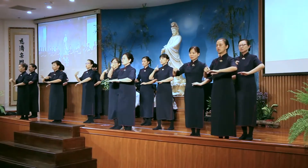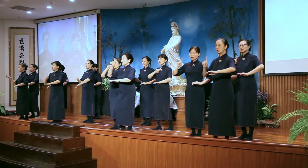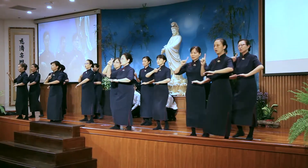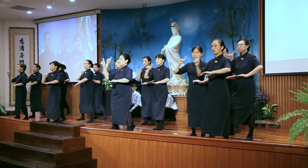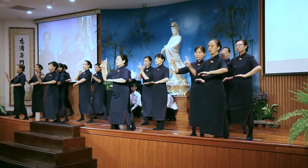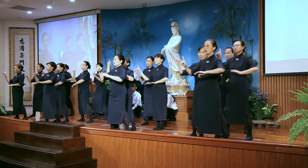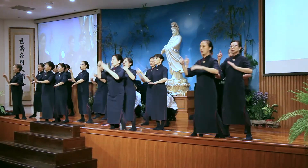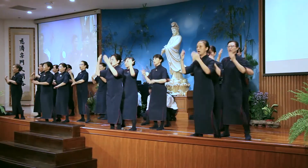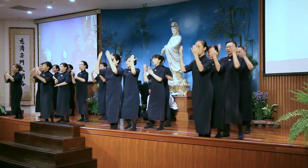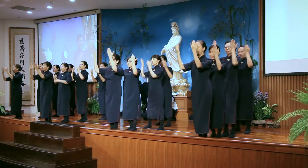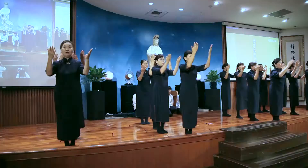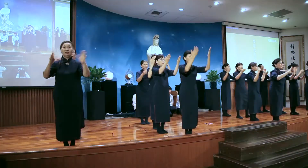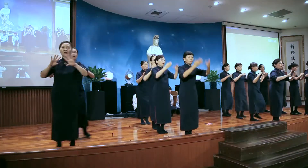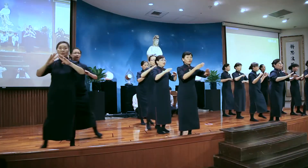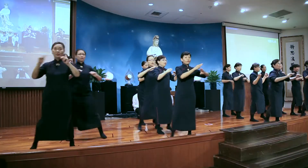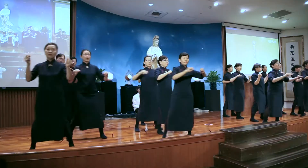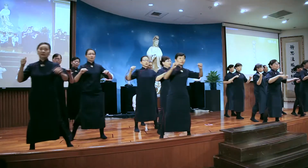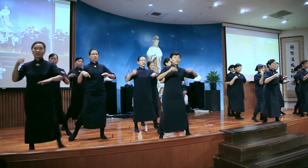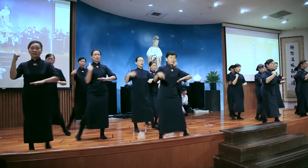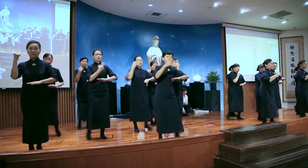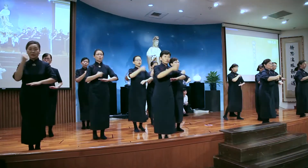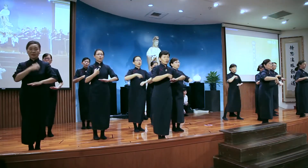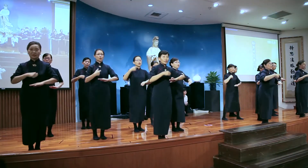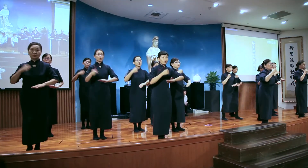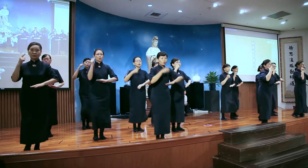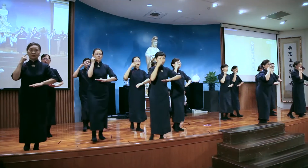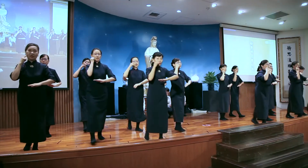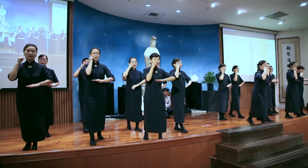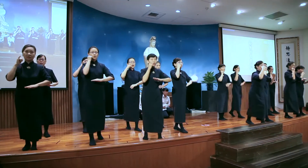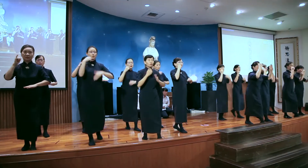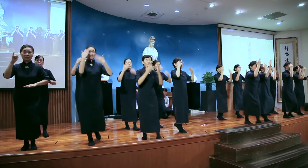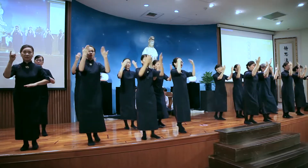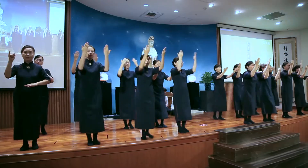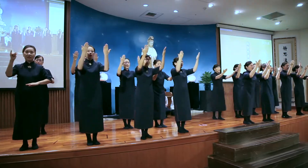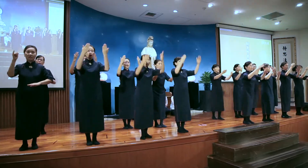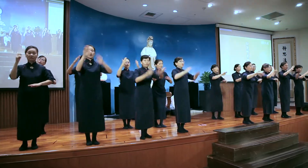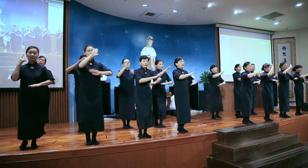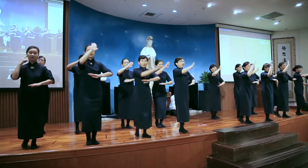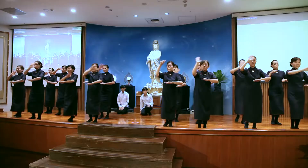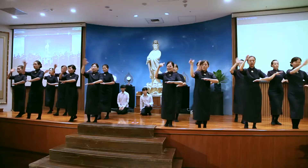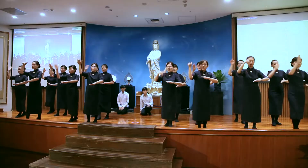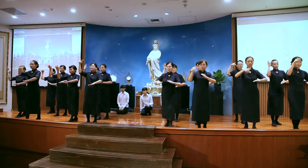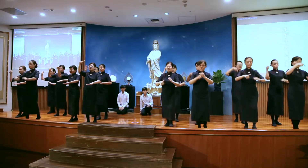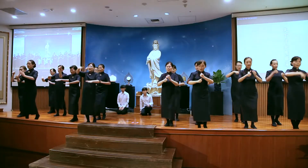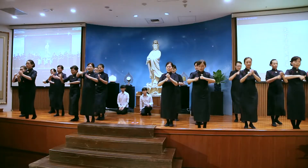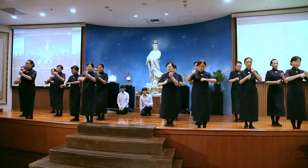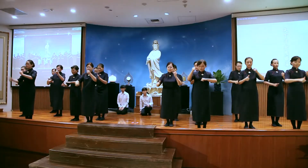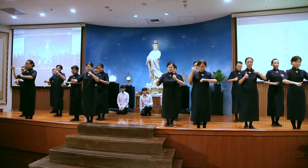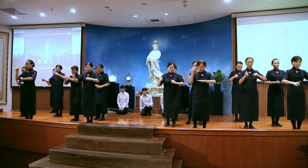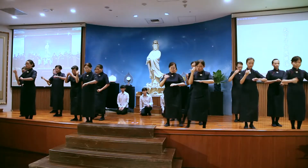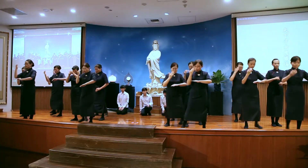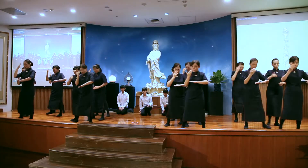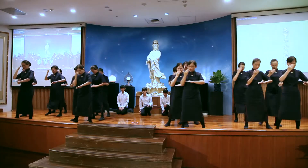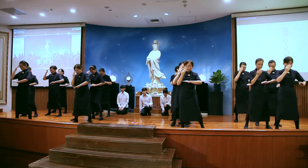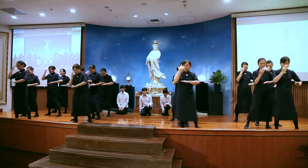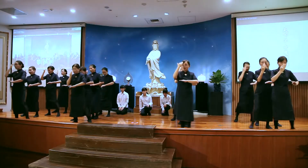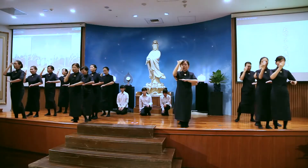身云何报，粉身碎骨难回报，天下子女应忏